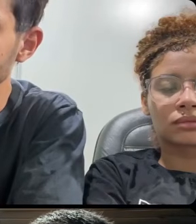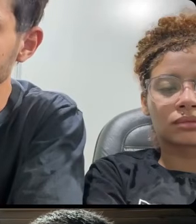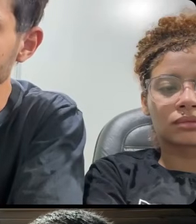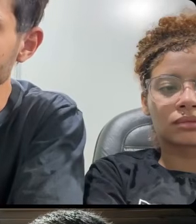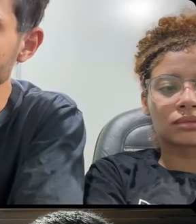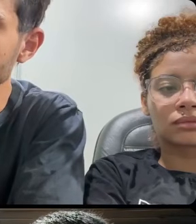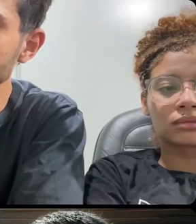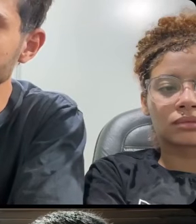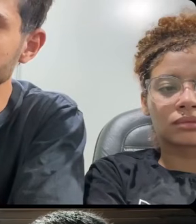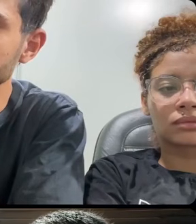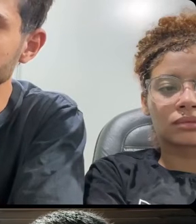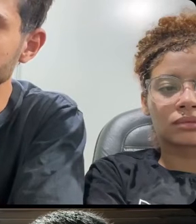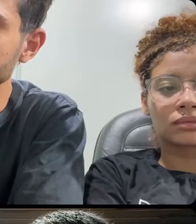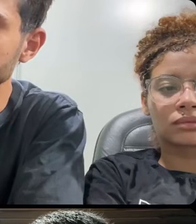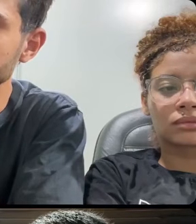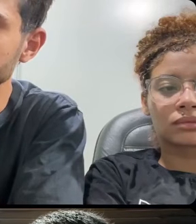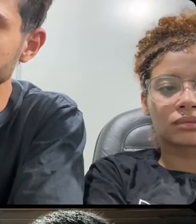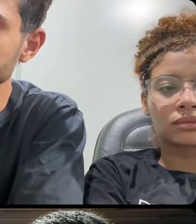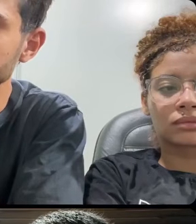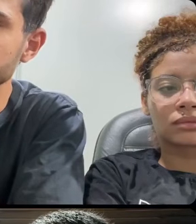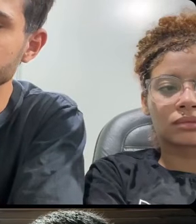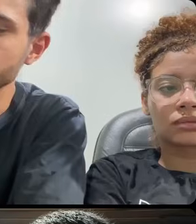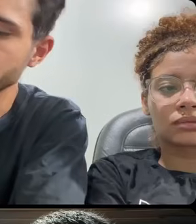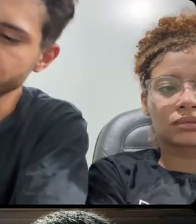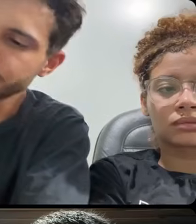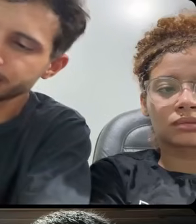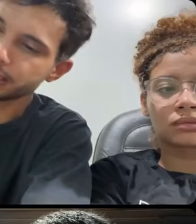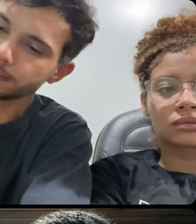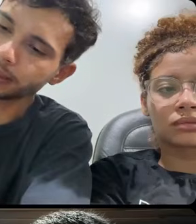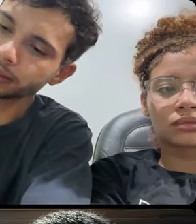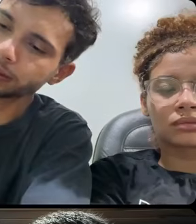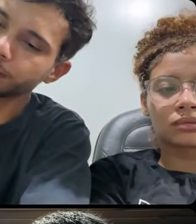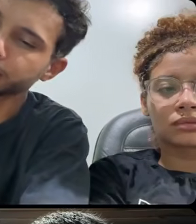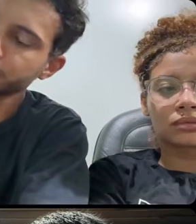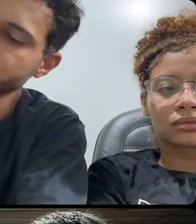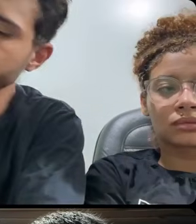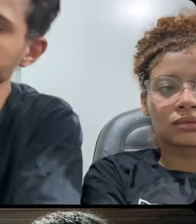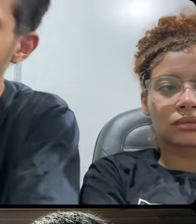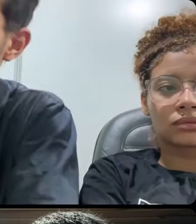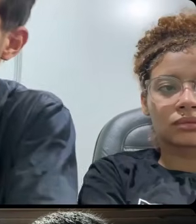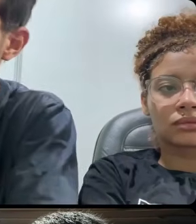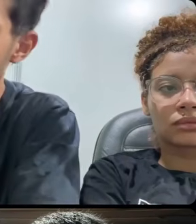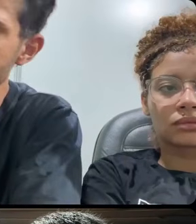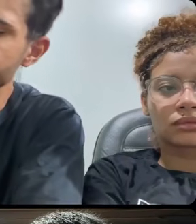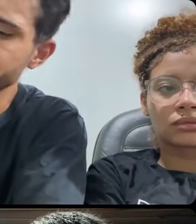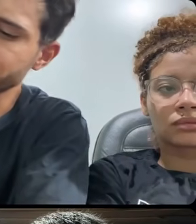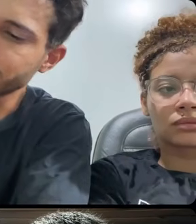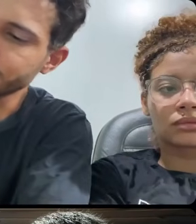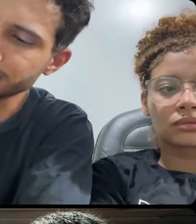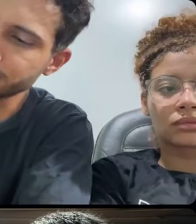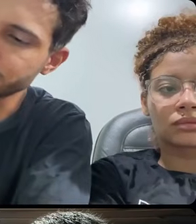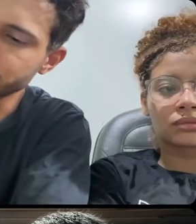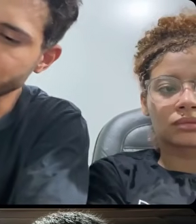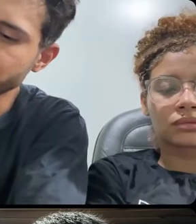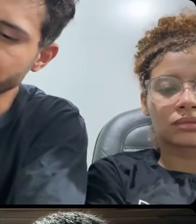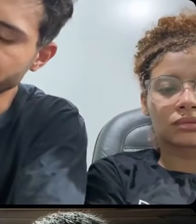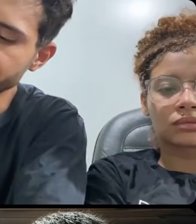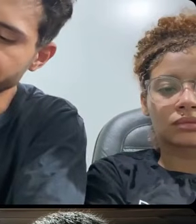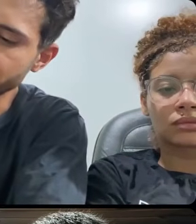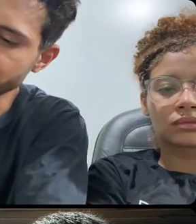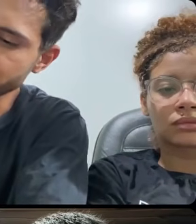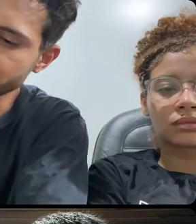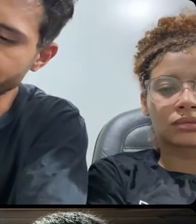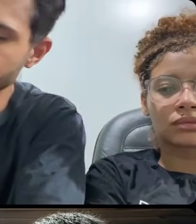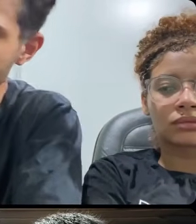trabalho e, e liguei pra minha mãe, mandei mensagem pra ela. Ah, mãe, eu quero sair dessa vida, não quero mais, porque